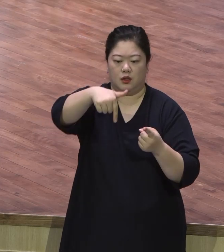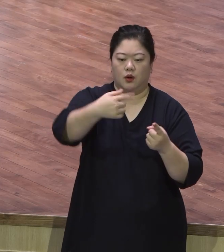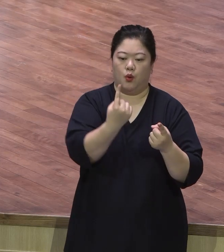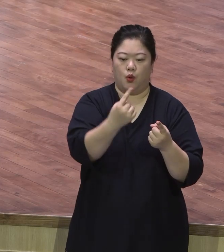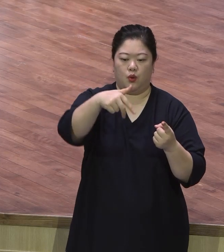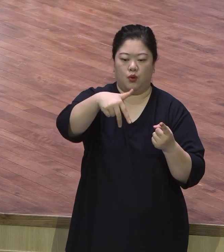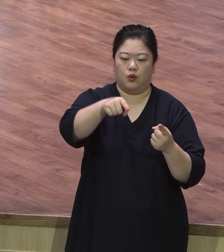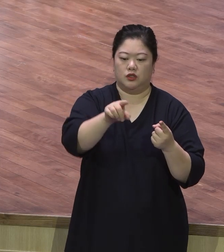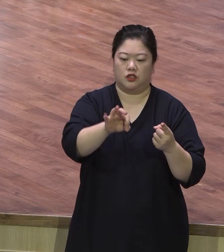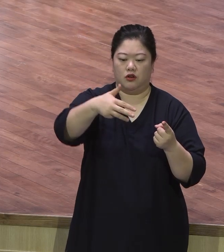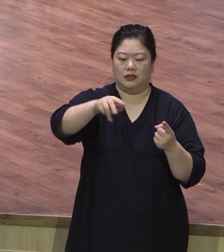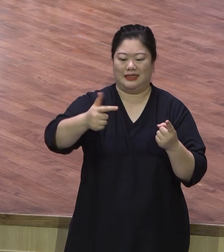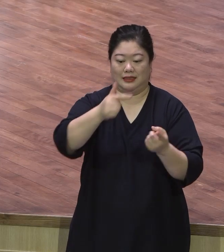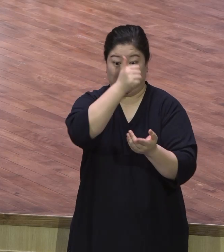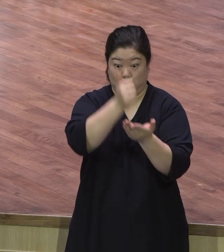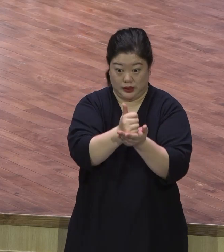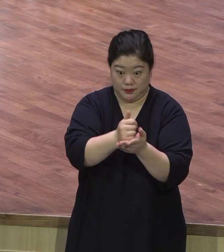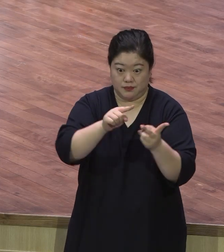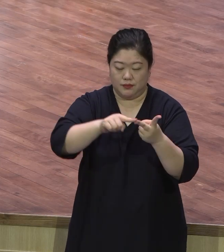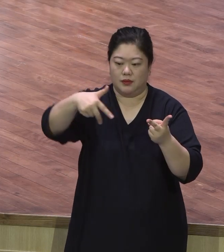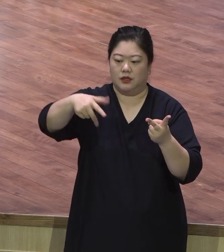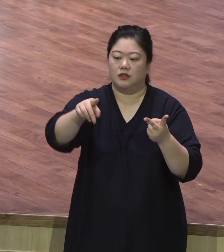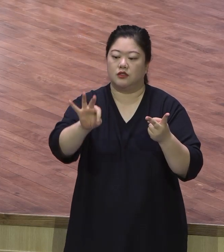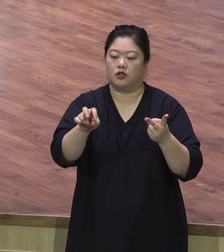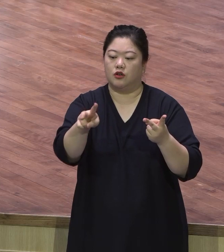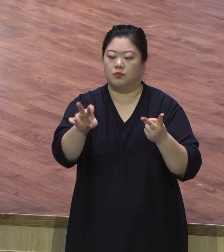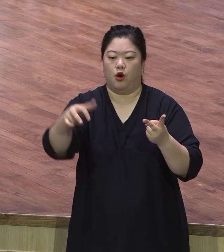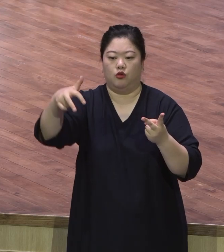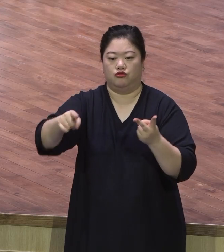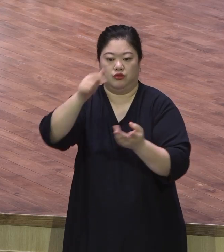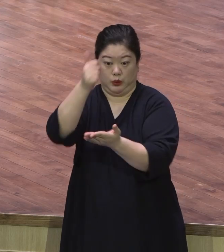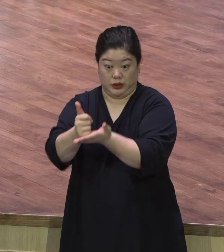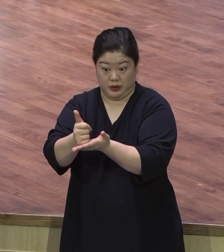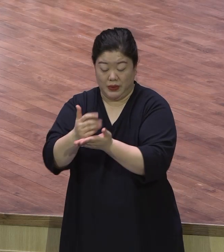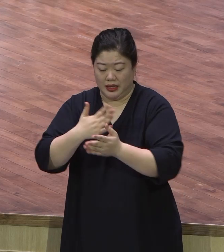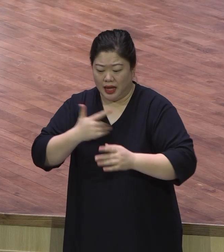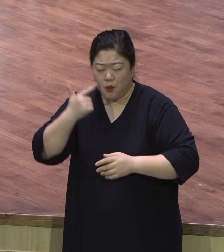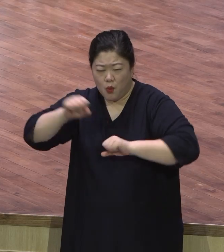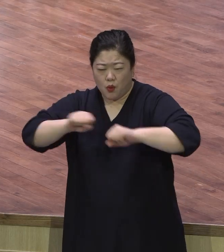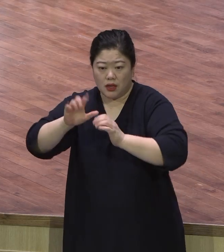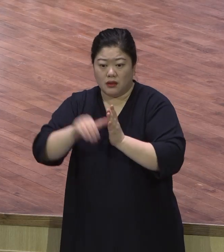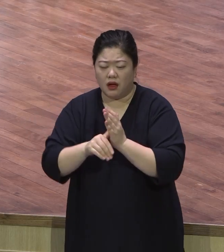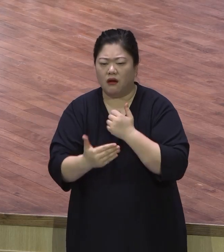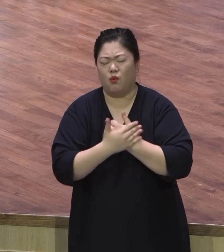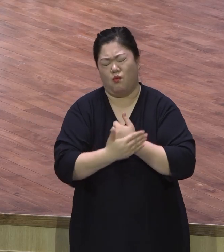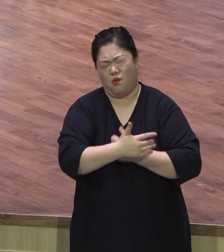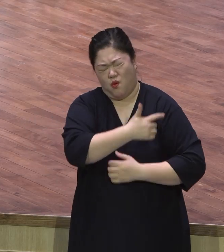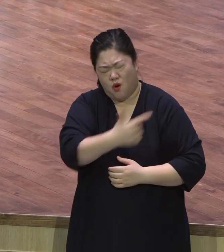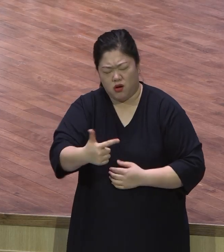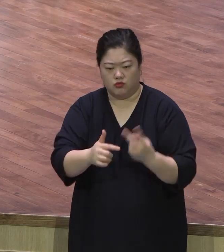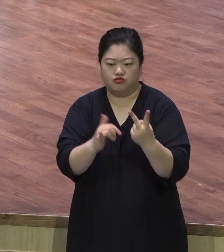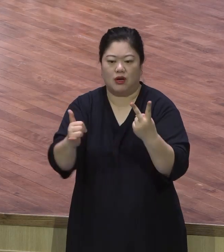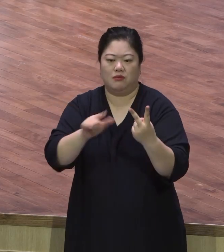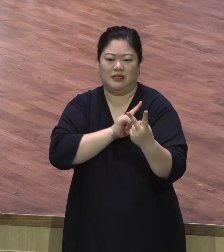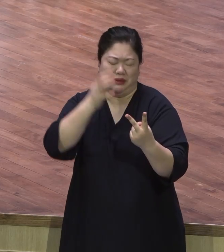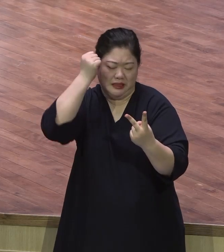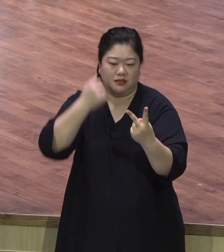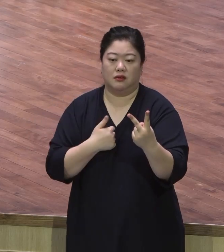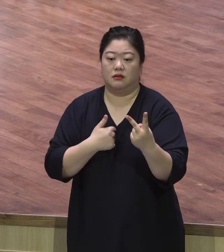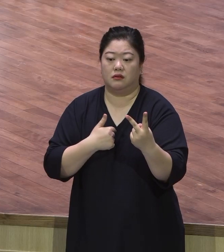내 목회에 잊을 수 없는 그런 장로, 그런 권사, 그런 이름 그런 인물 한번